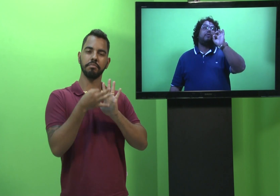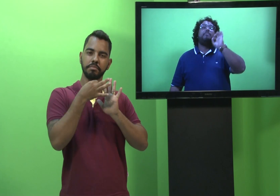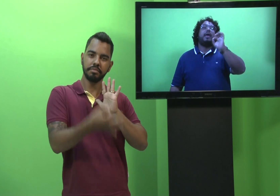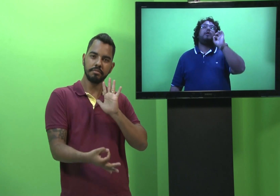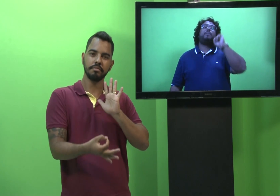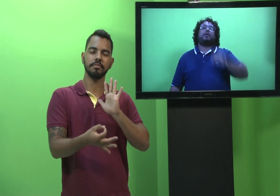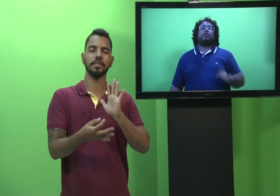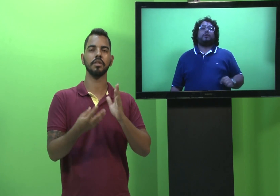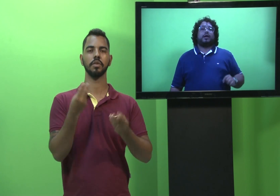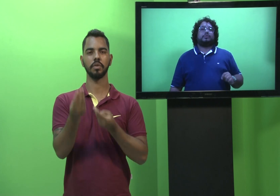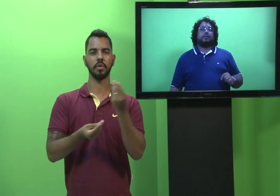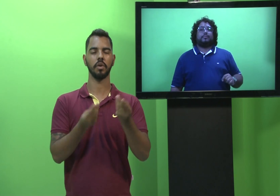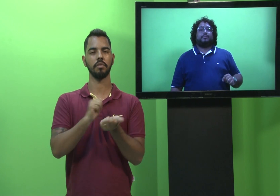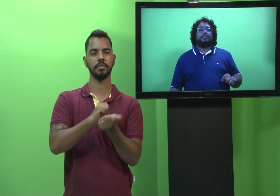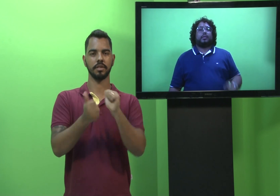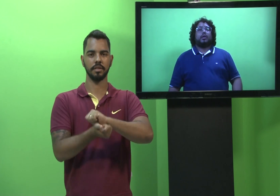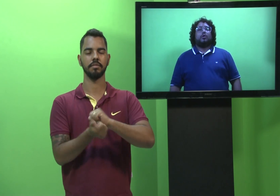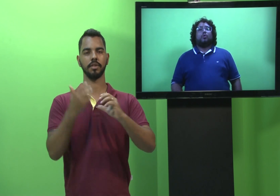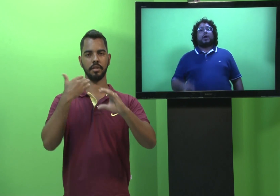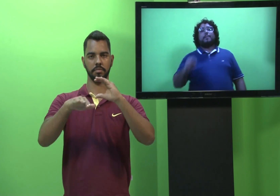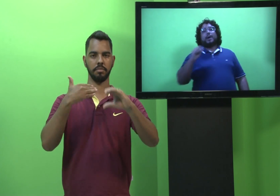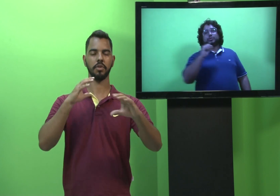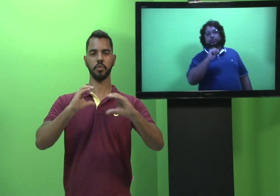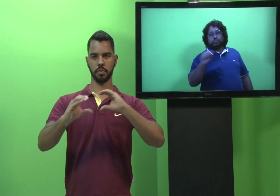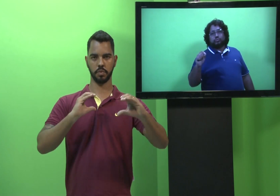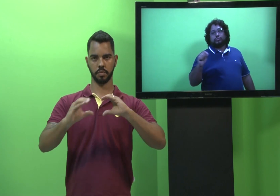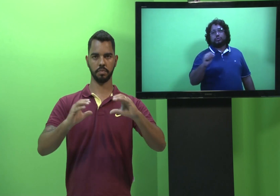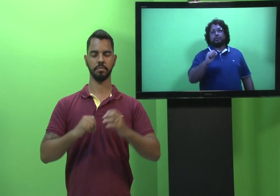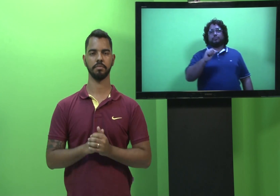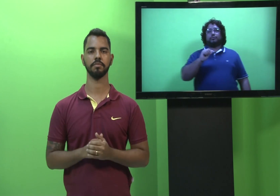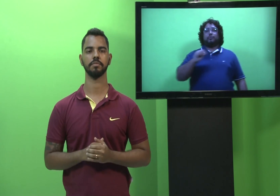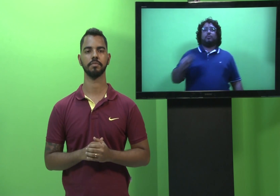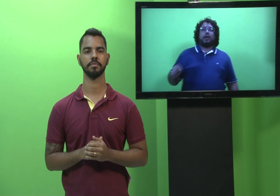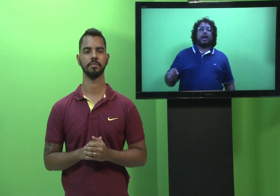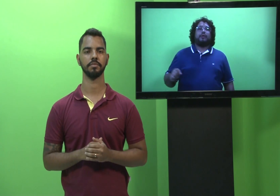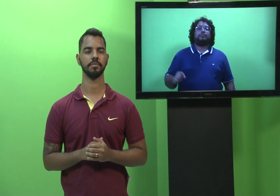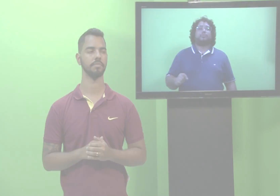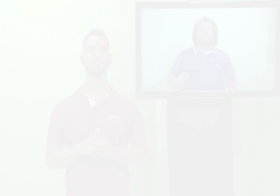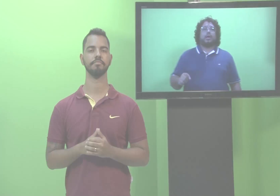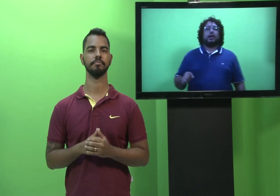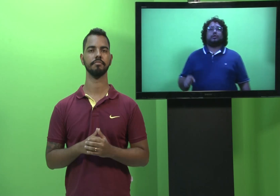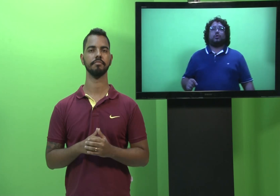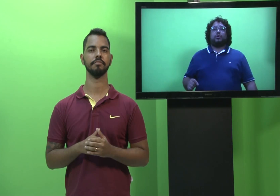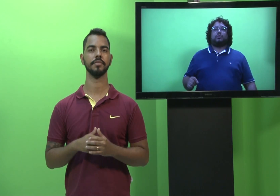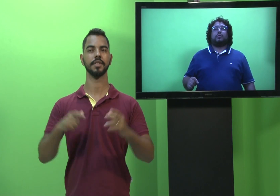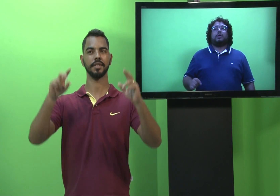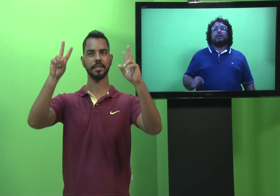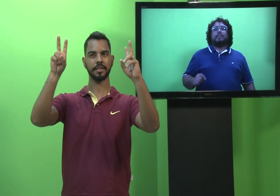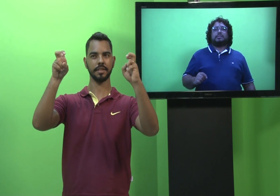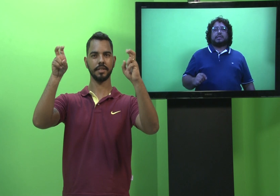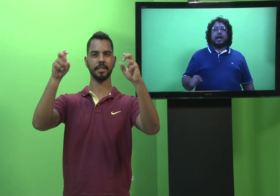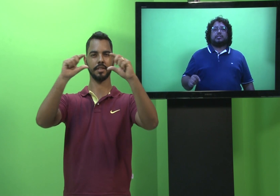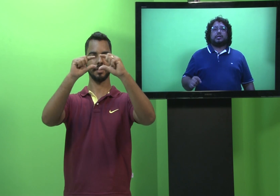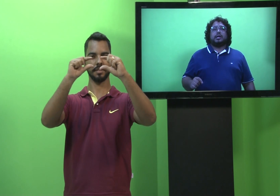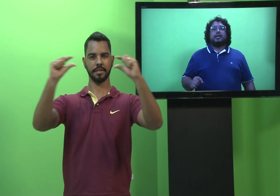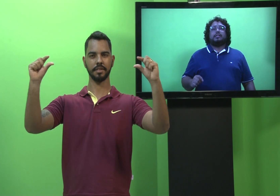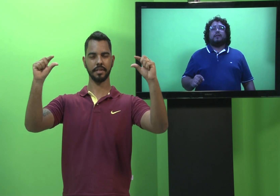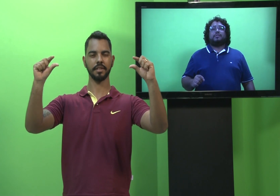pelo e-mail para a comunicação. O campo assunto do formulário de correio eletrônico, mensagem, deve